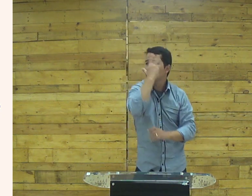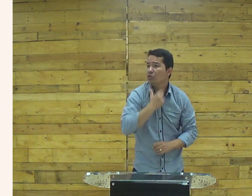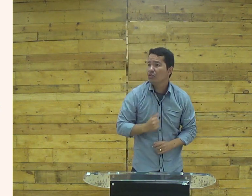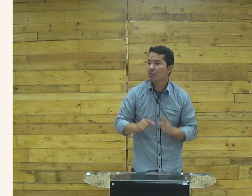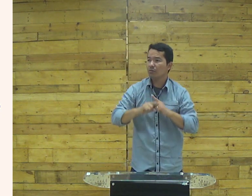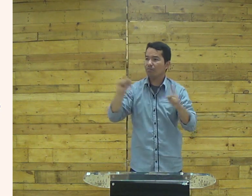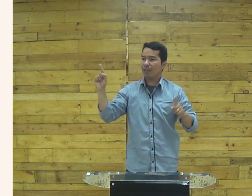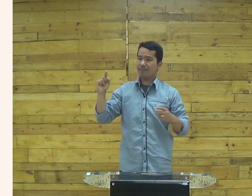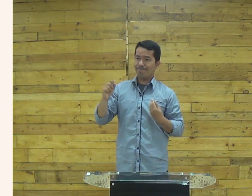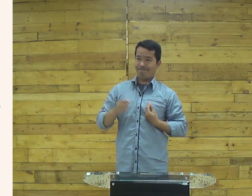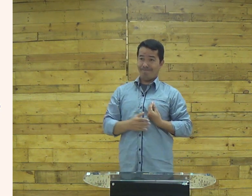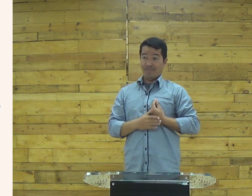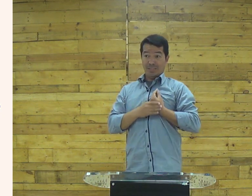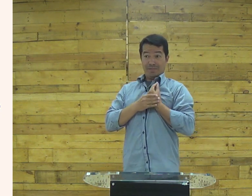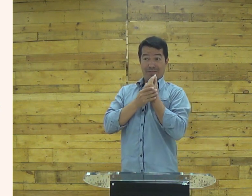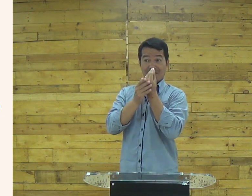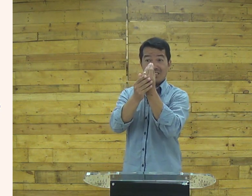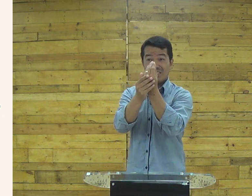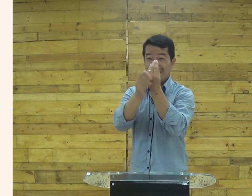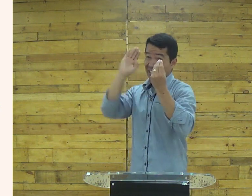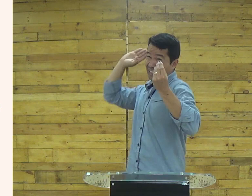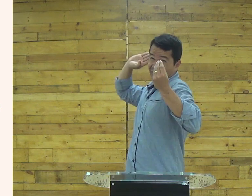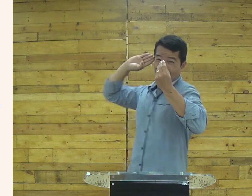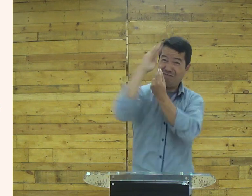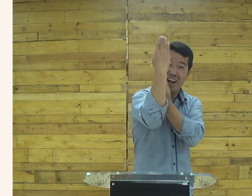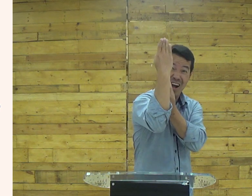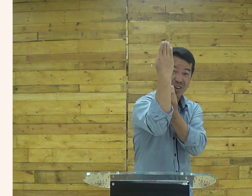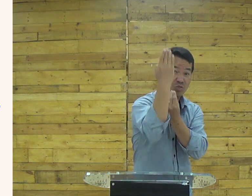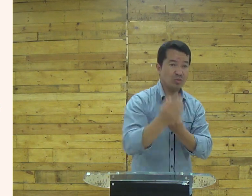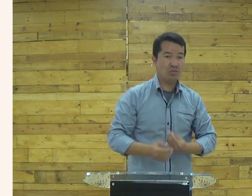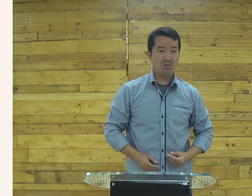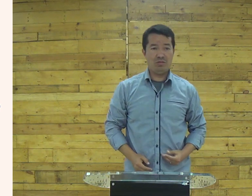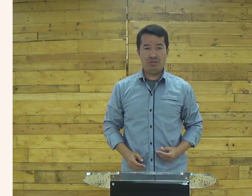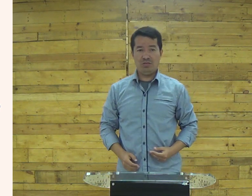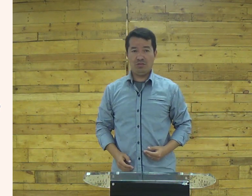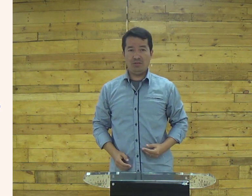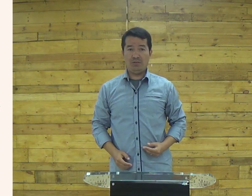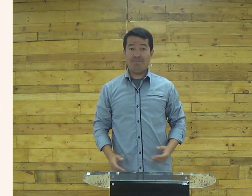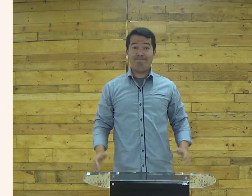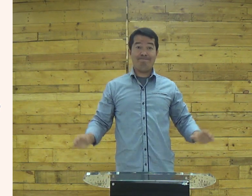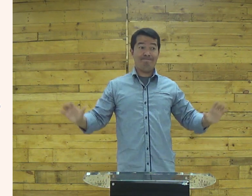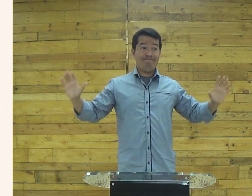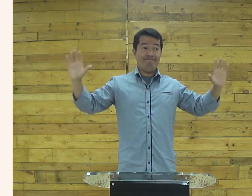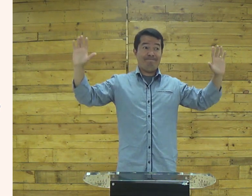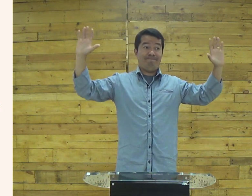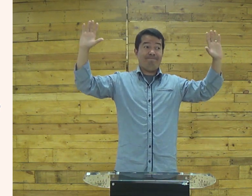Sim, bonito. Mas a sua vida não é verdadeira.